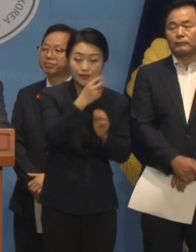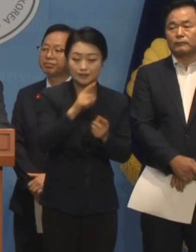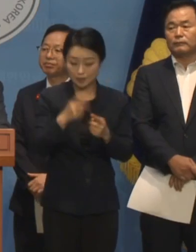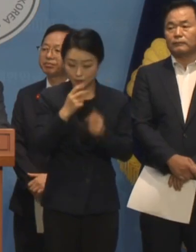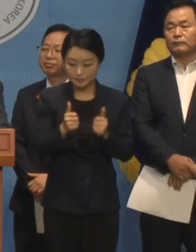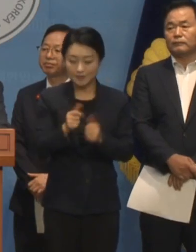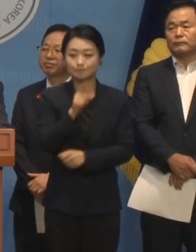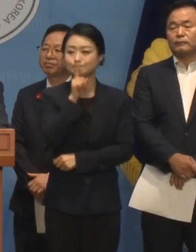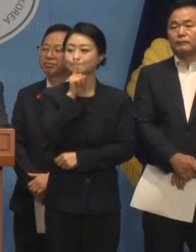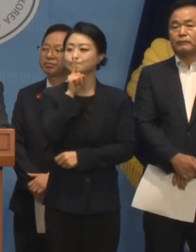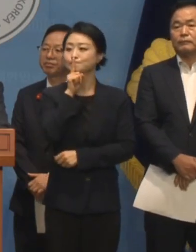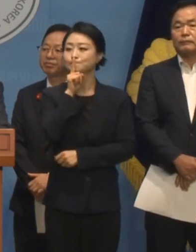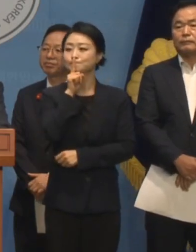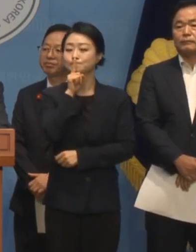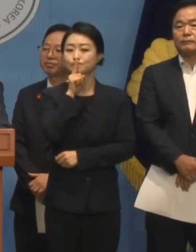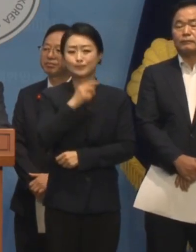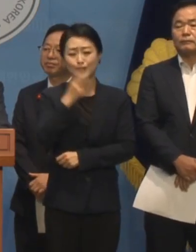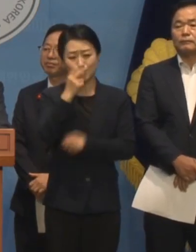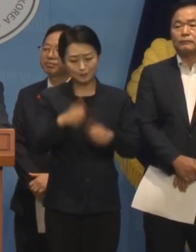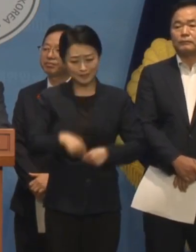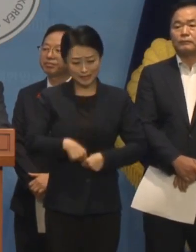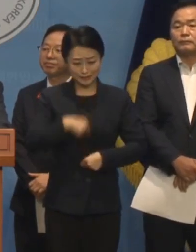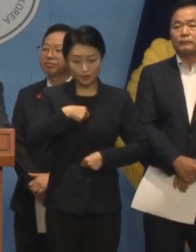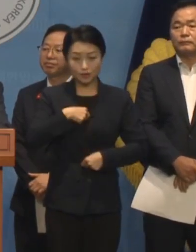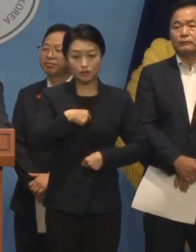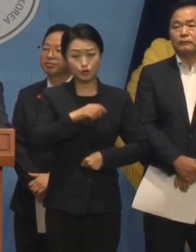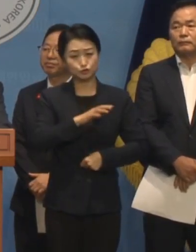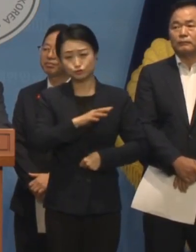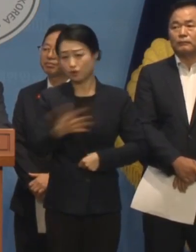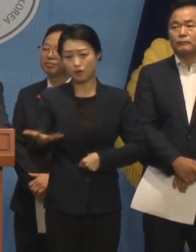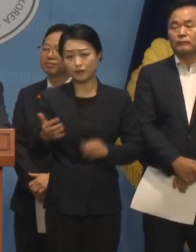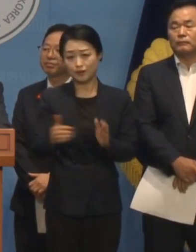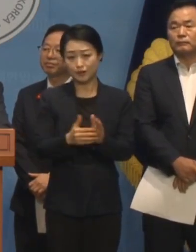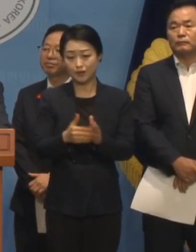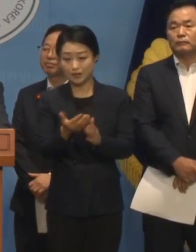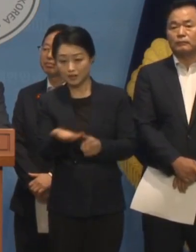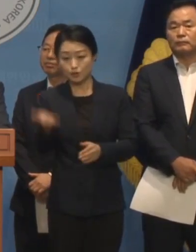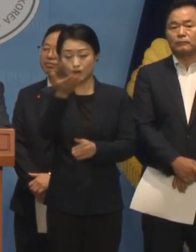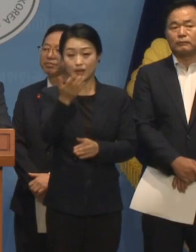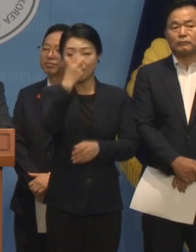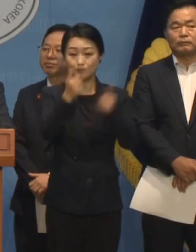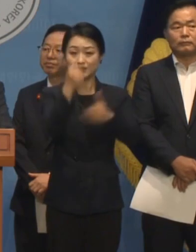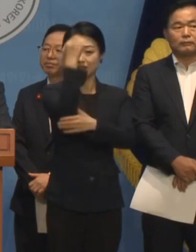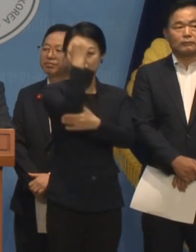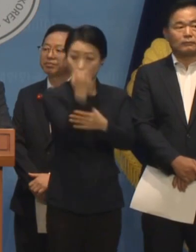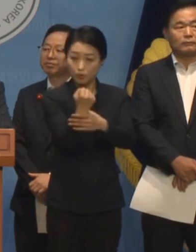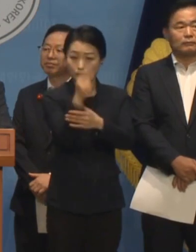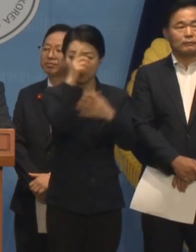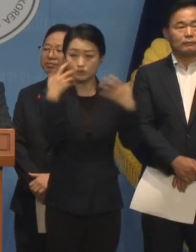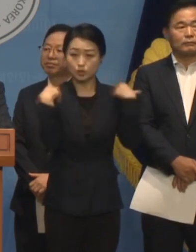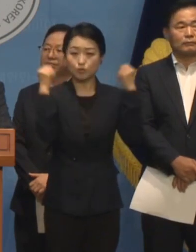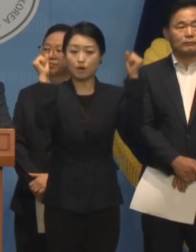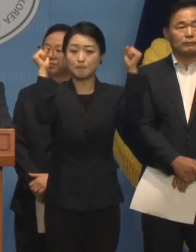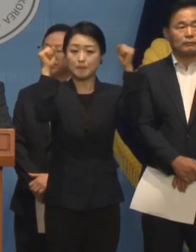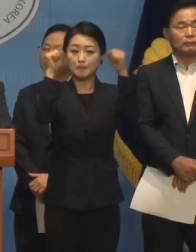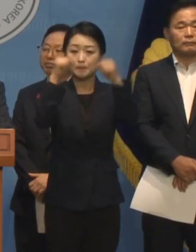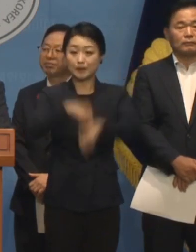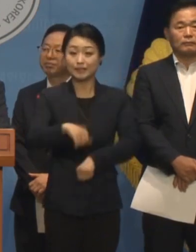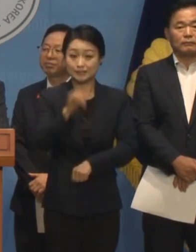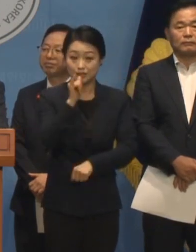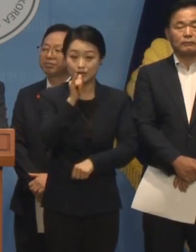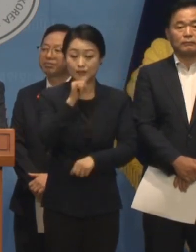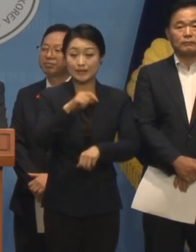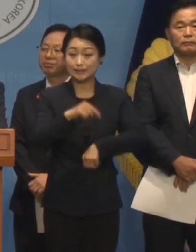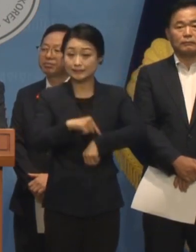사람이 없었습니다. 정의로운 검사는 다 죽고 그 죽음 위에 검찰이 썩고 정권이 무너지고 있습니다.